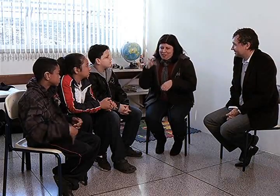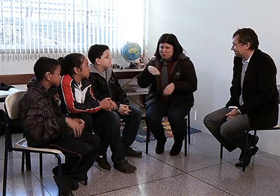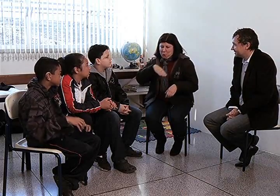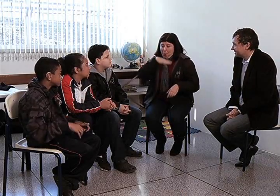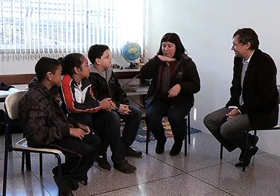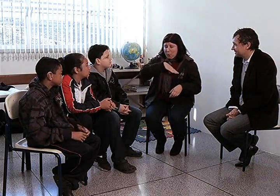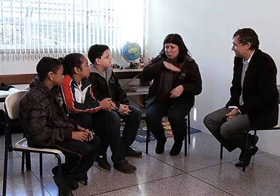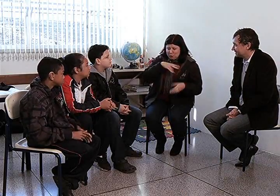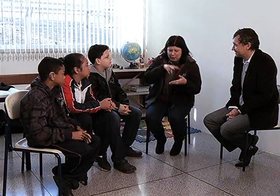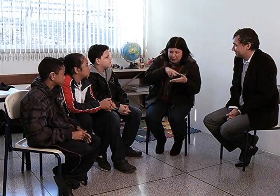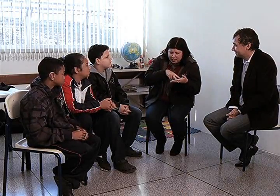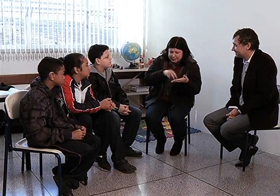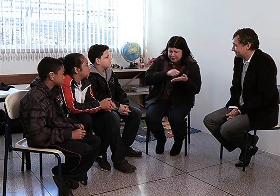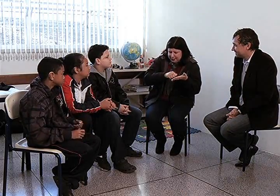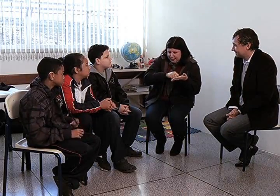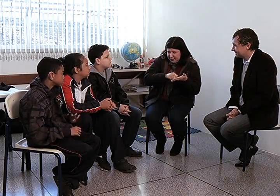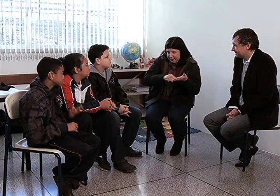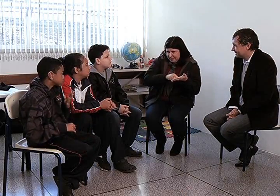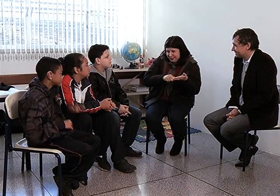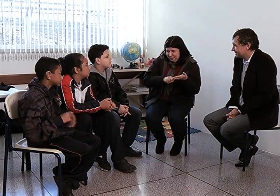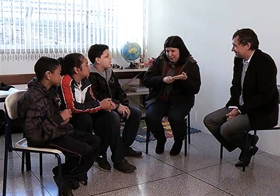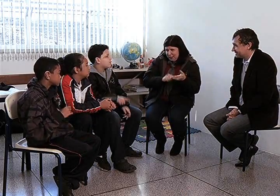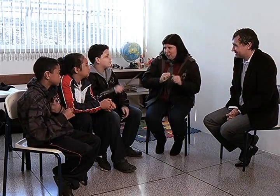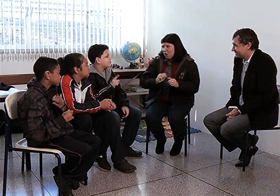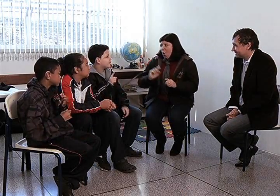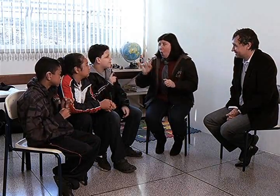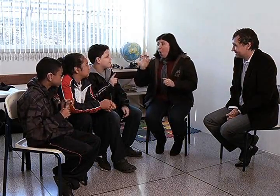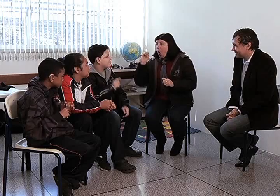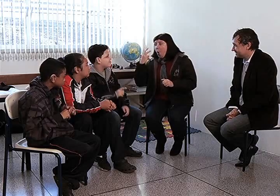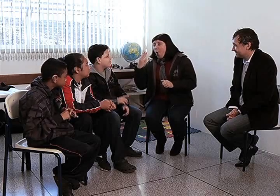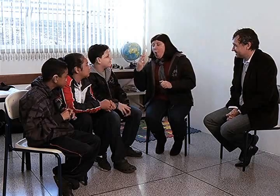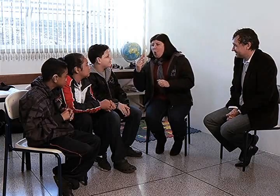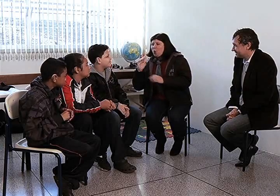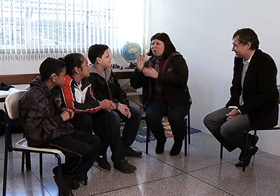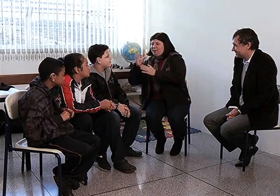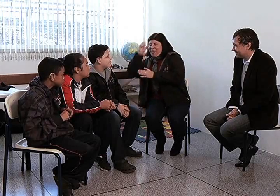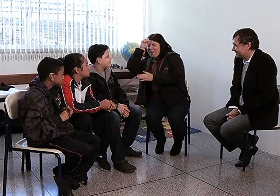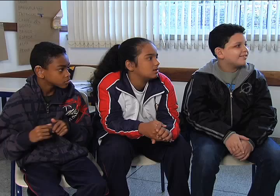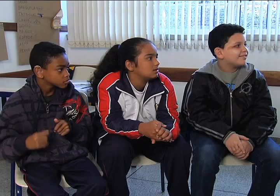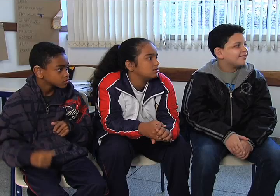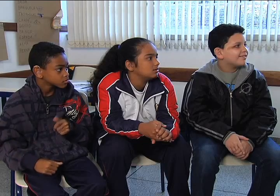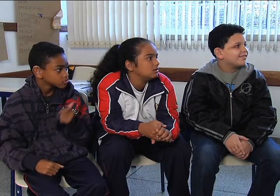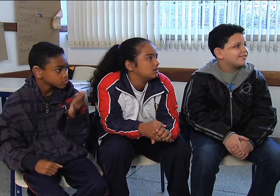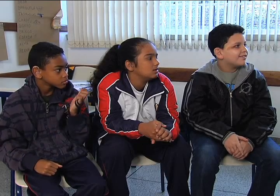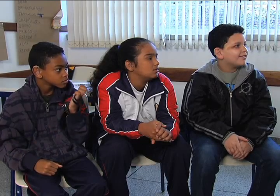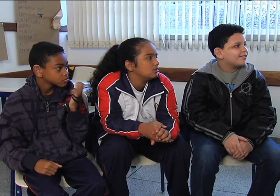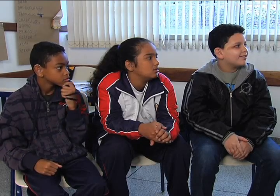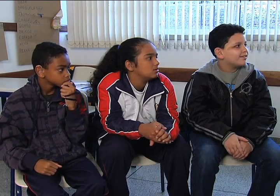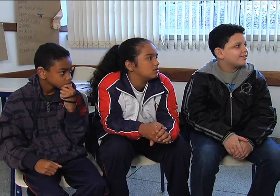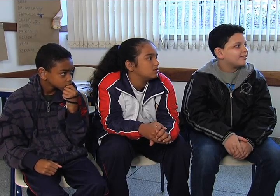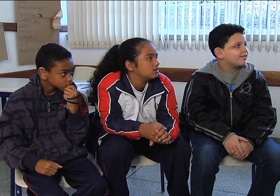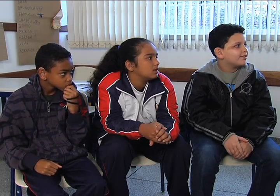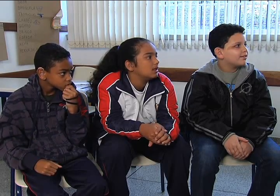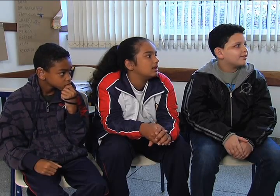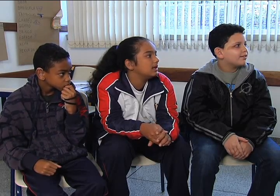fácil, português, ler, escrever, ou aprender com César